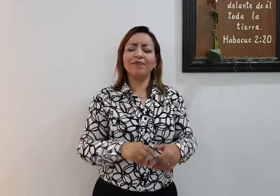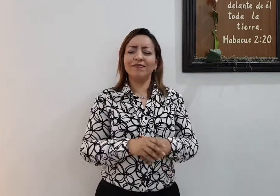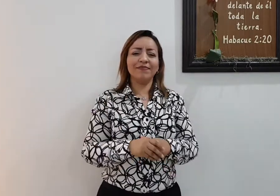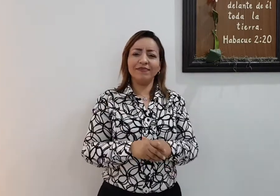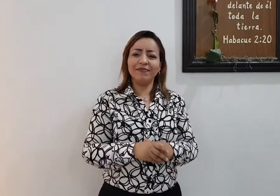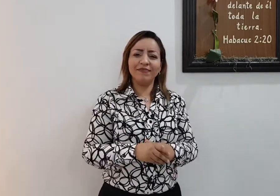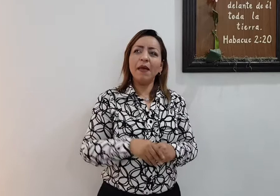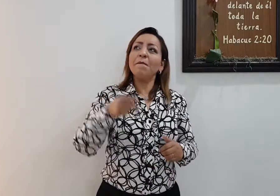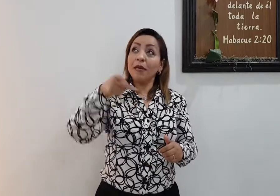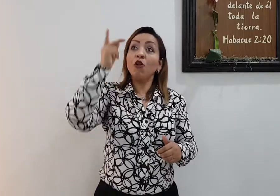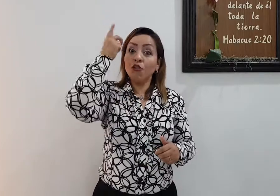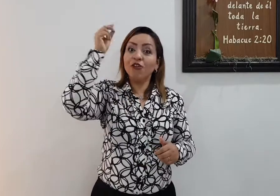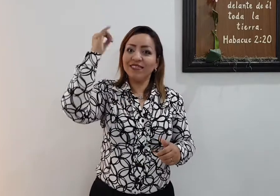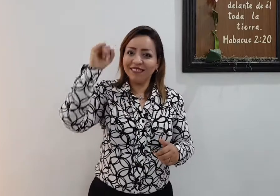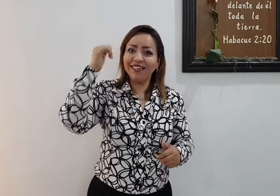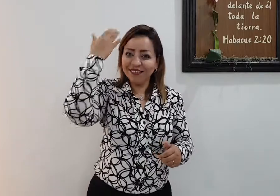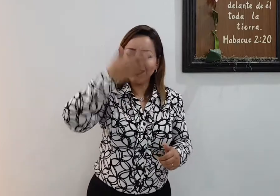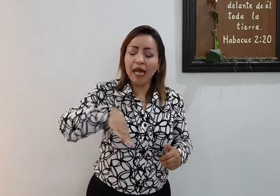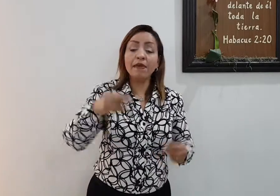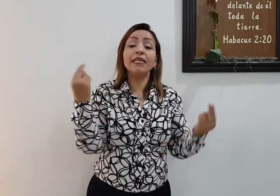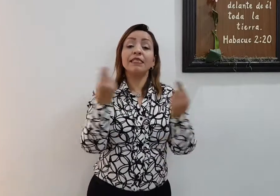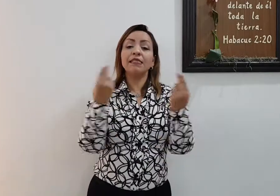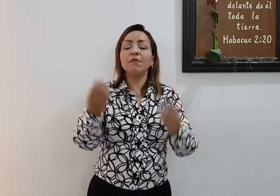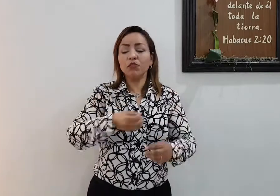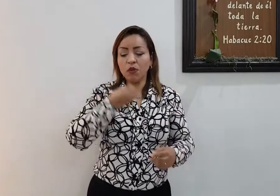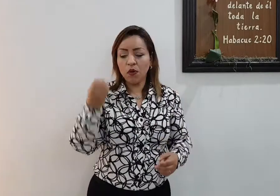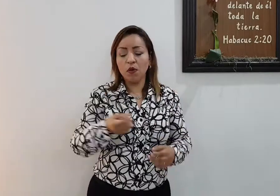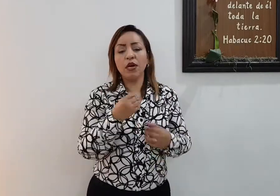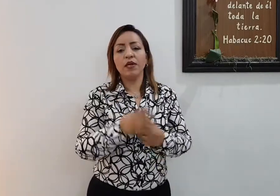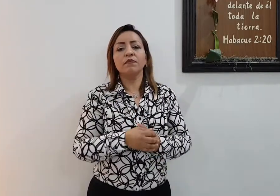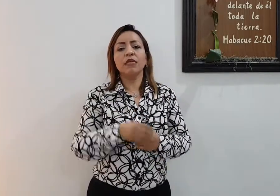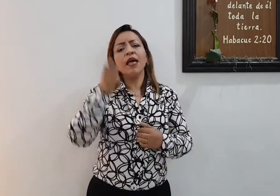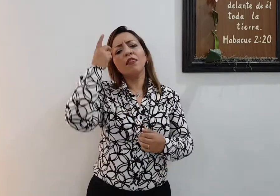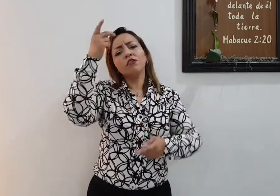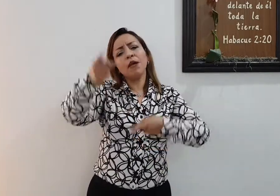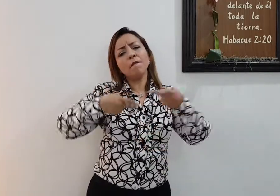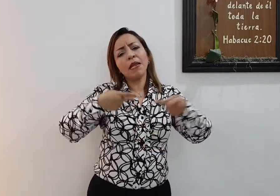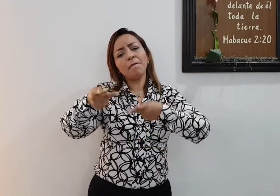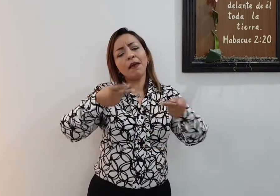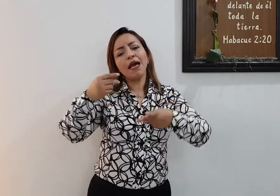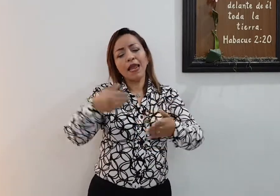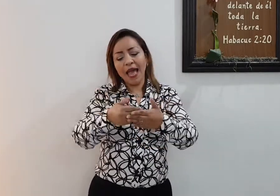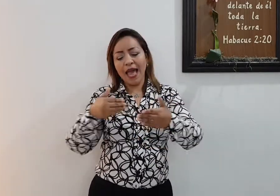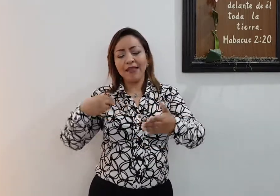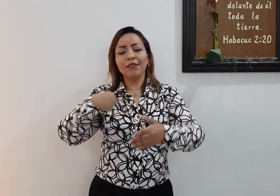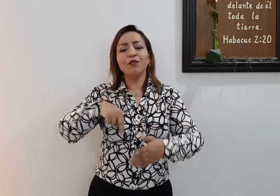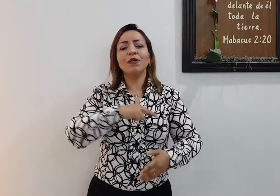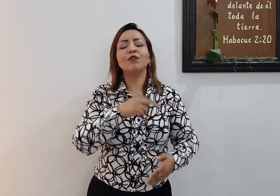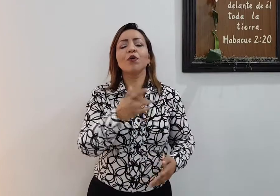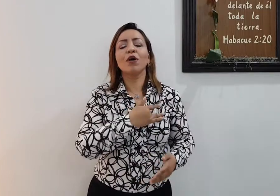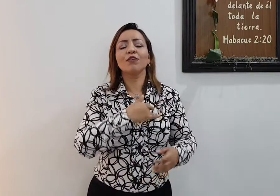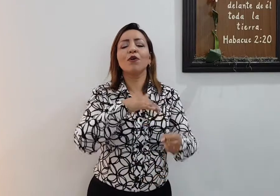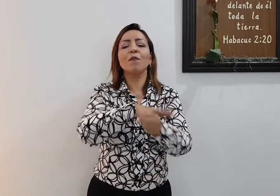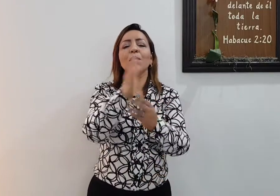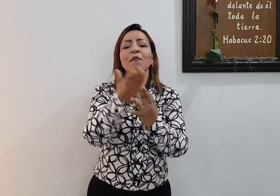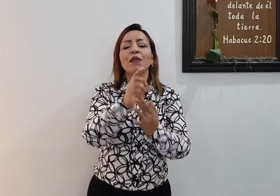malas noticias. Ni aún de eso, hermano. Porque Dios prepara nuestros corazones. Dios quiere que estemos en comunión con